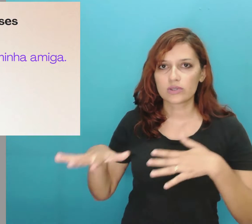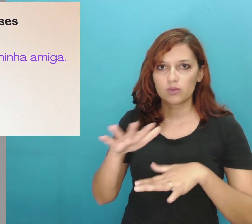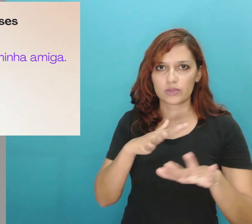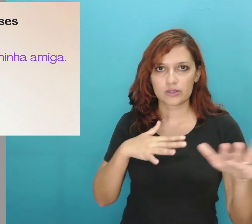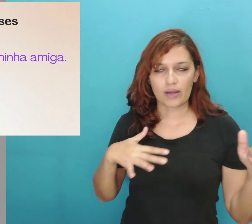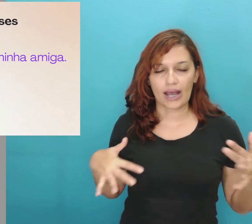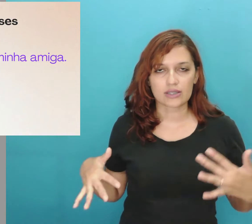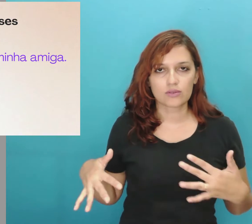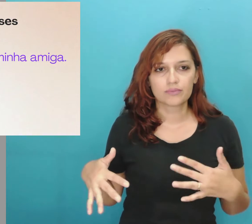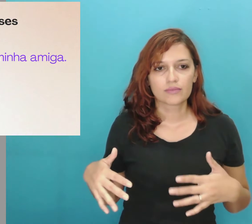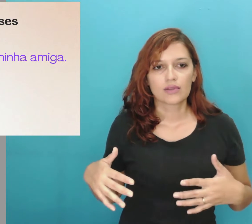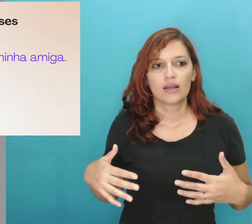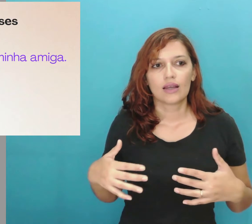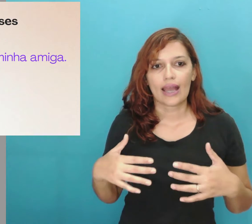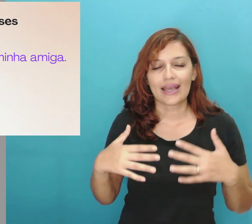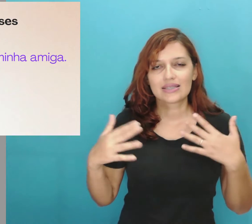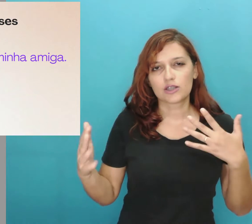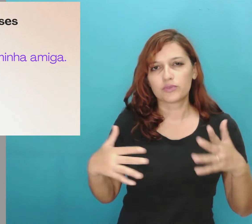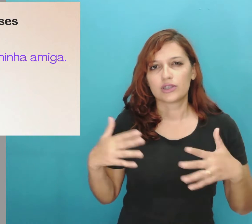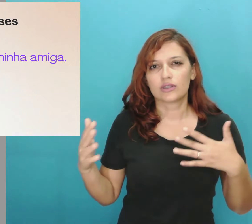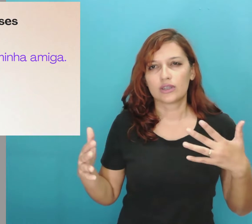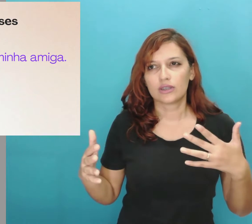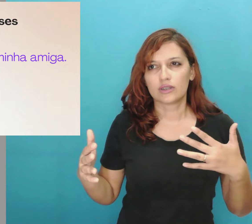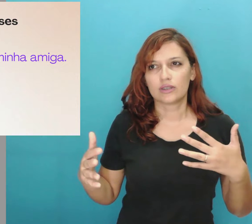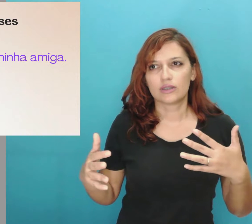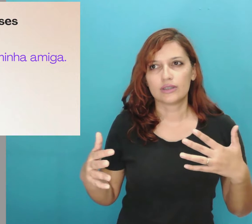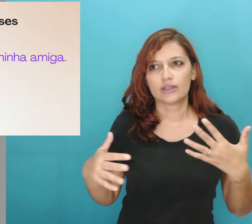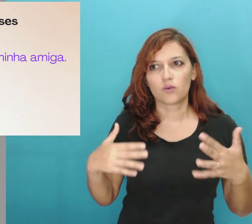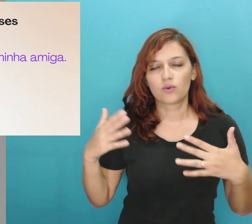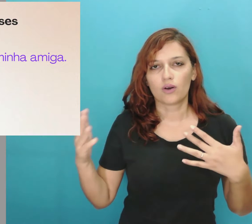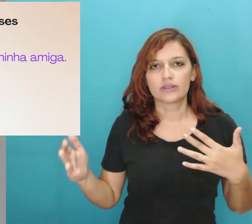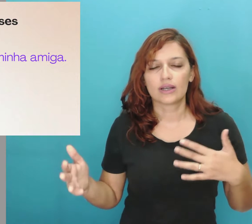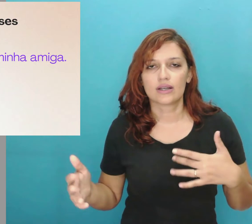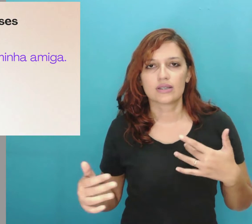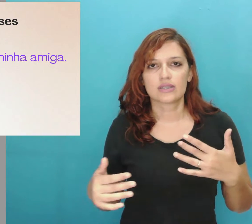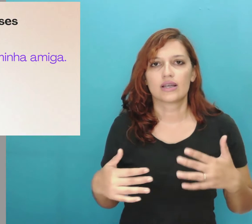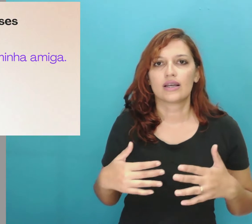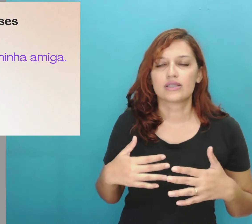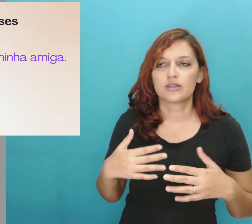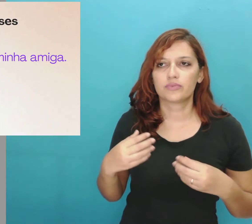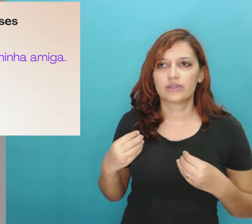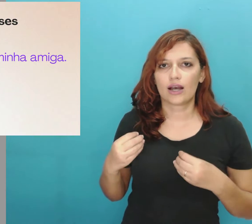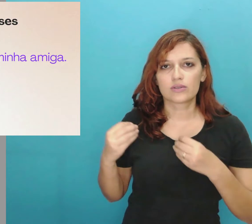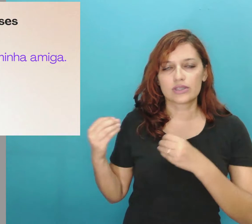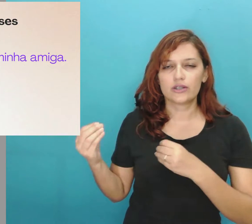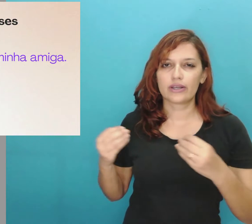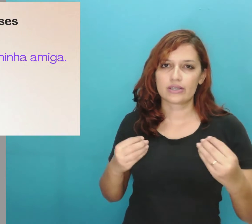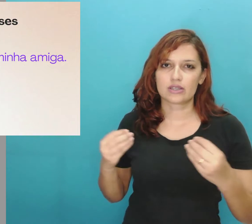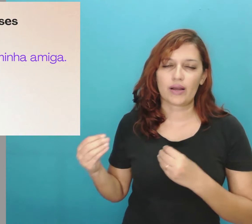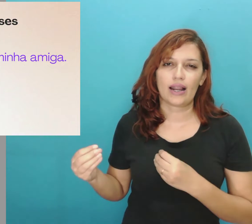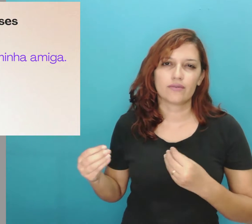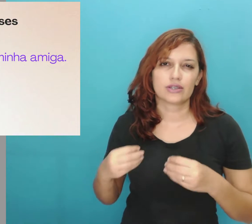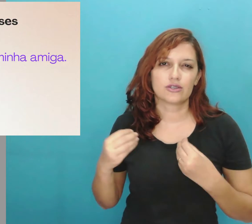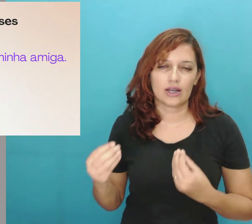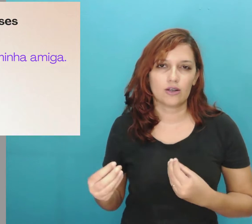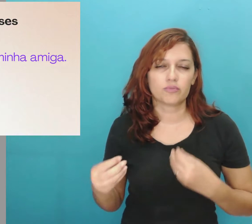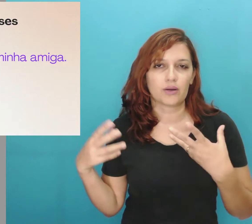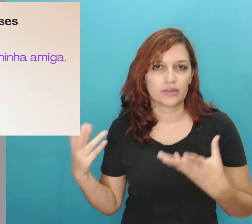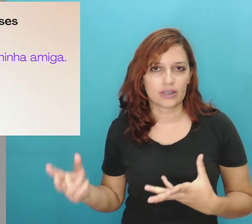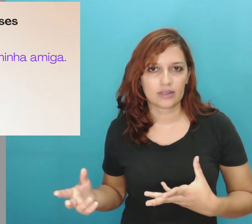o espaço, esse tipo de concordância, esse tipo de auxílio que essas palavras dão para o